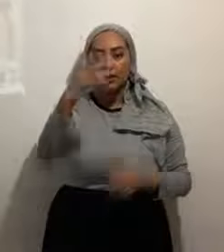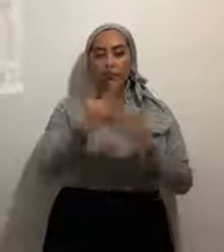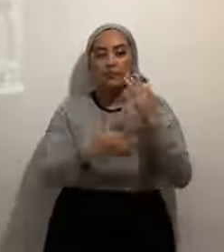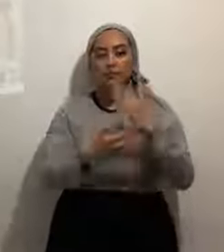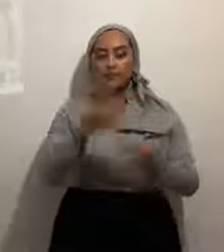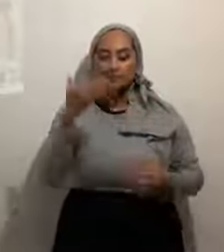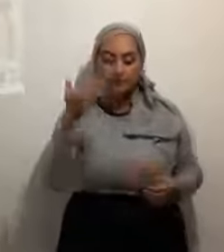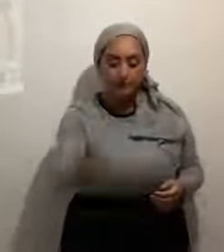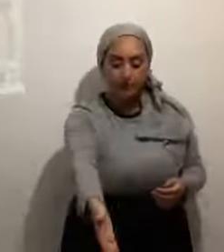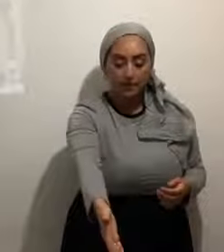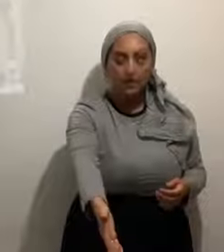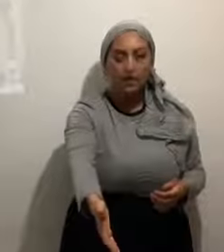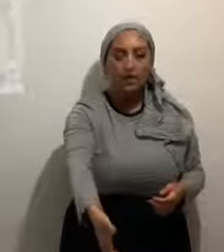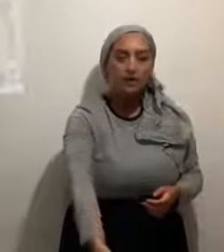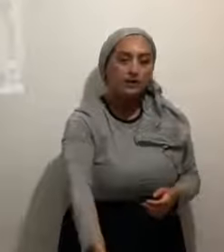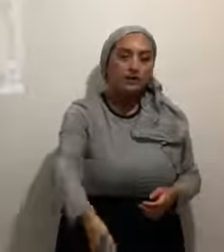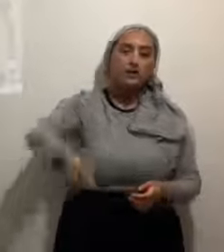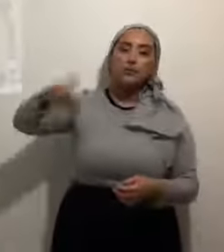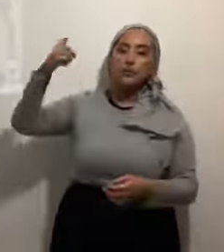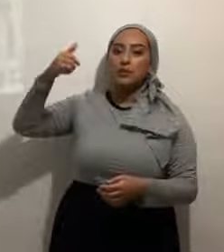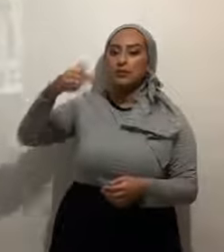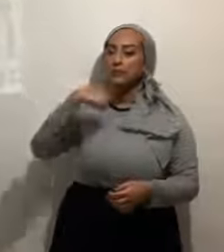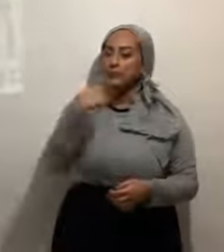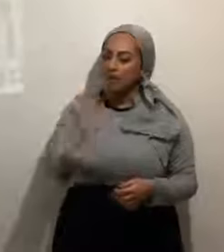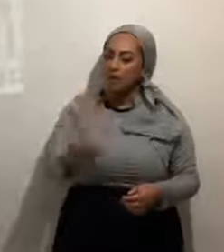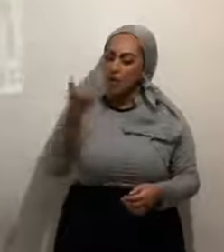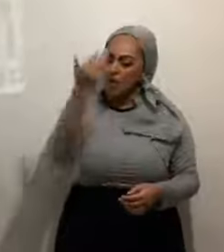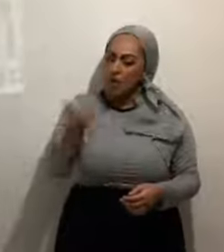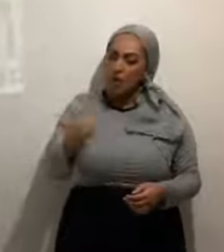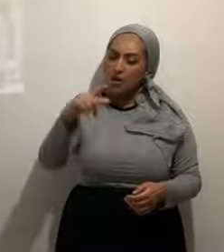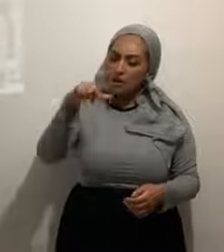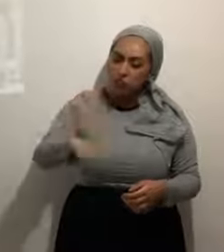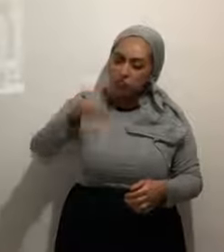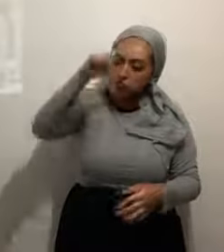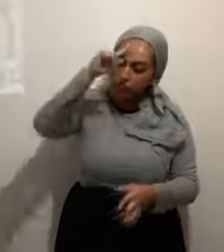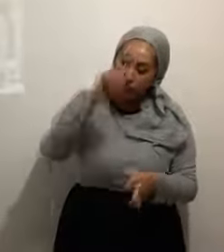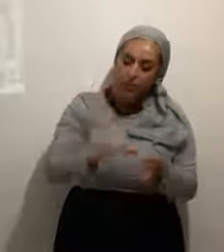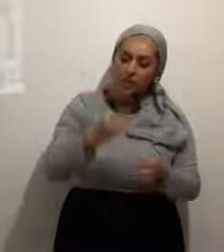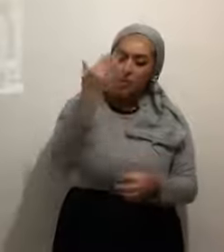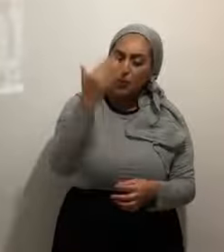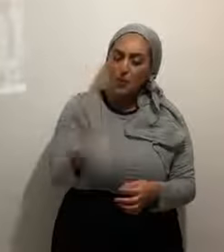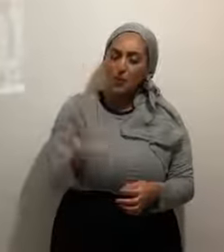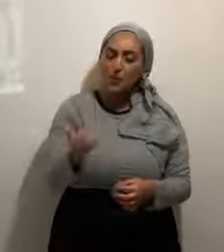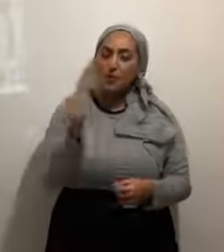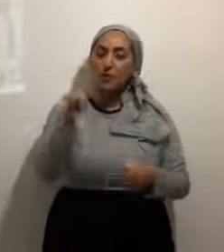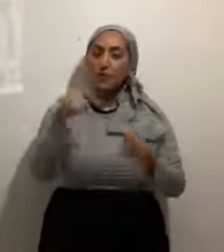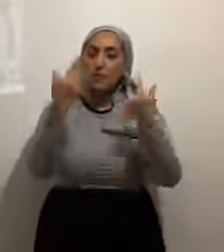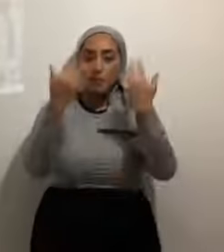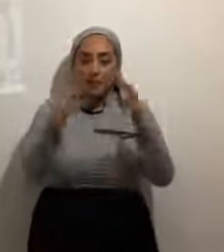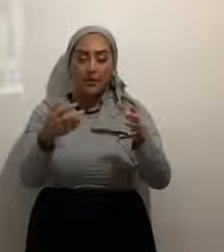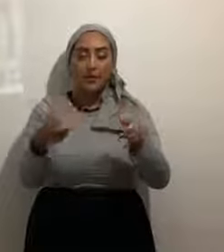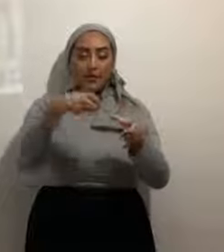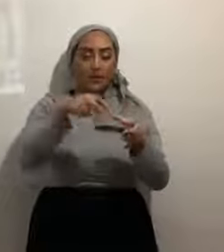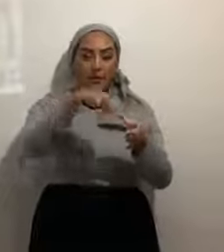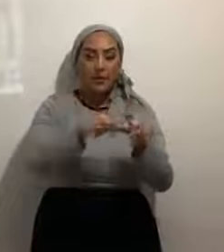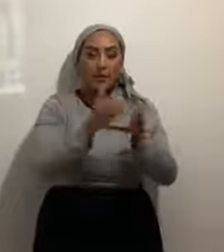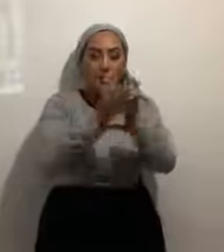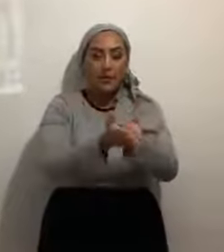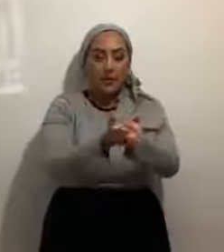mano asió de él y le dijo, hombre de poca fe, ¿por qué dudaste? Y cuando ellos subieron en la barca se calmó el viento.